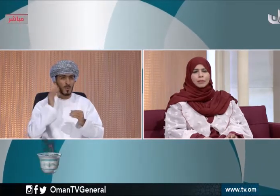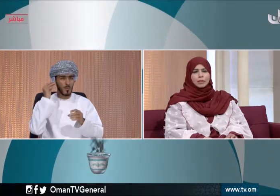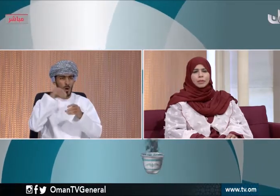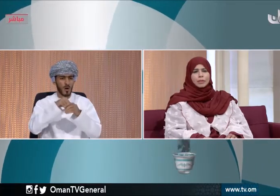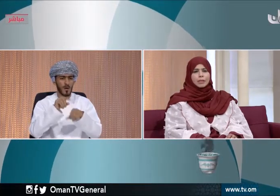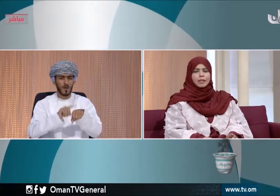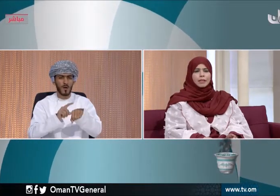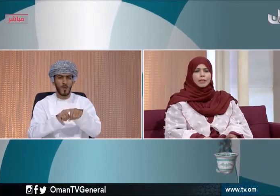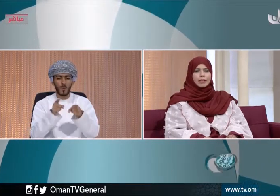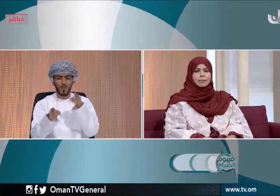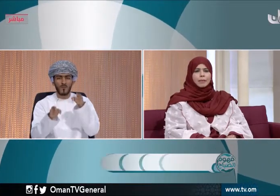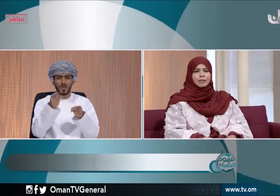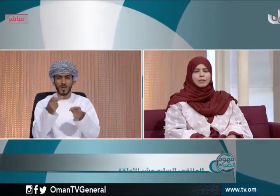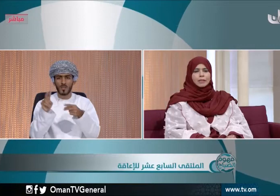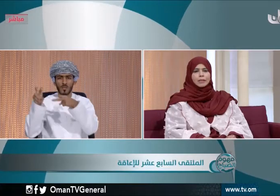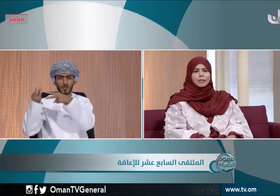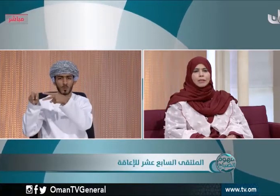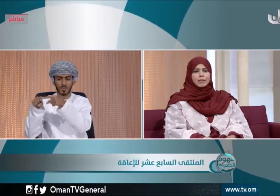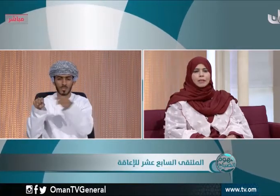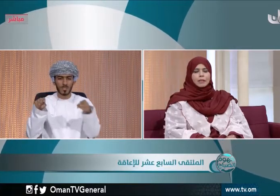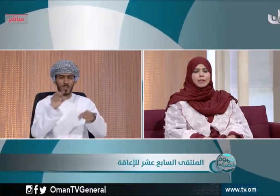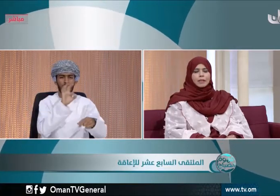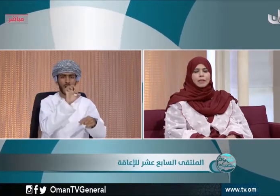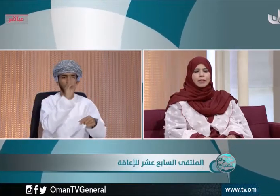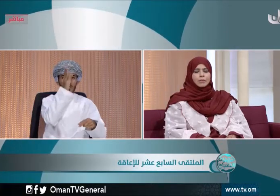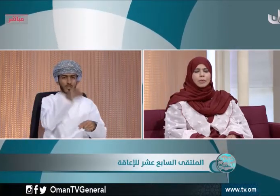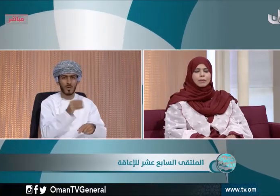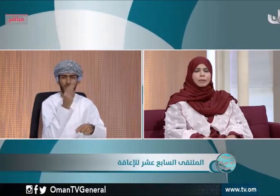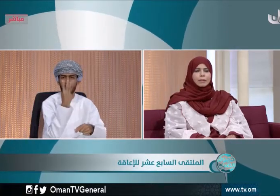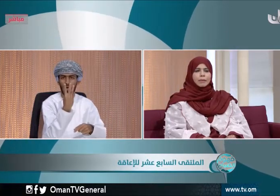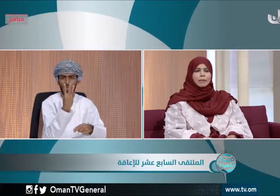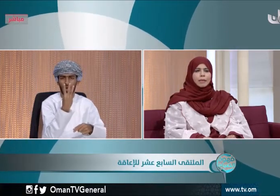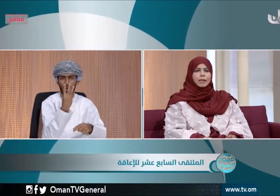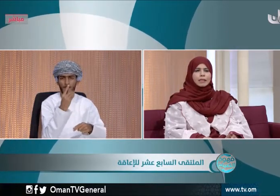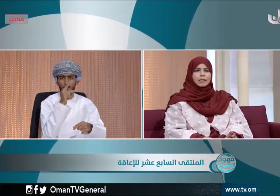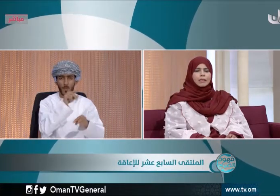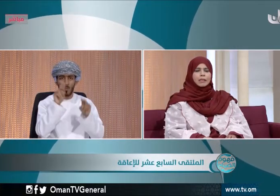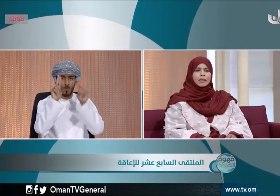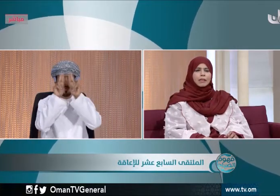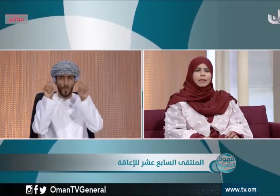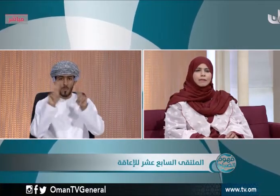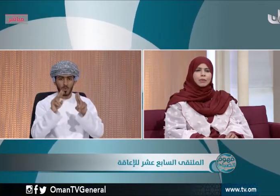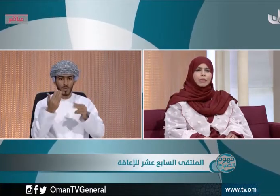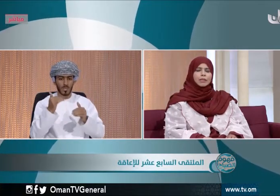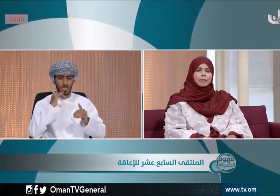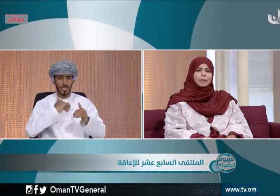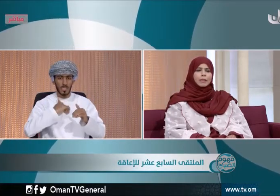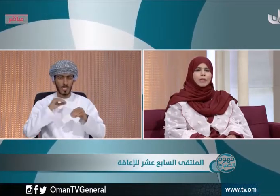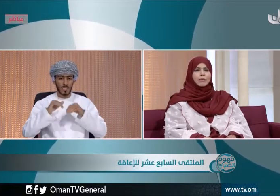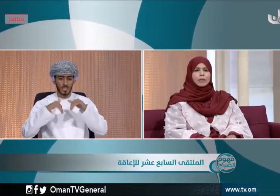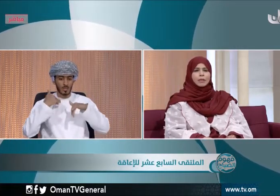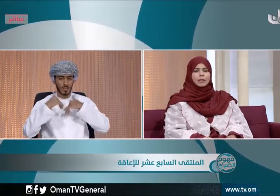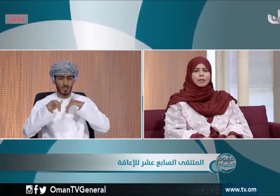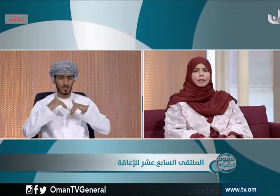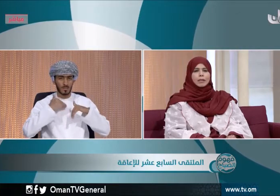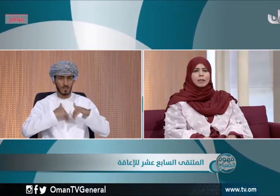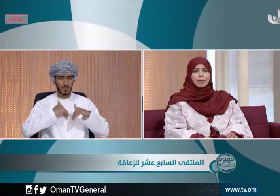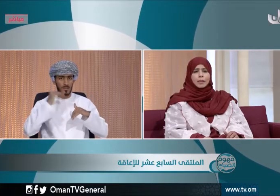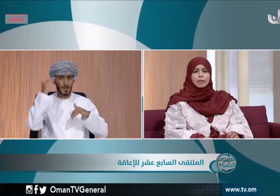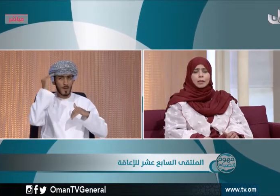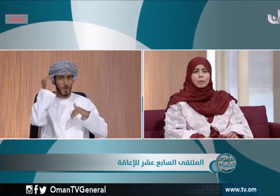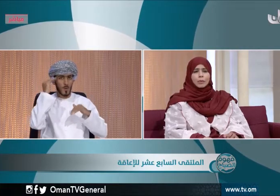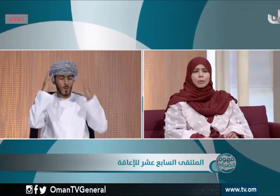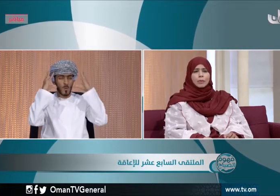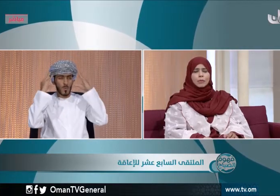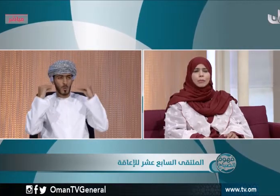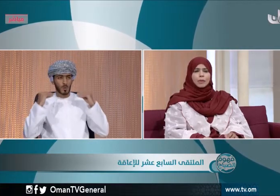من 28 إلى 30 مارس. كان عنوان المؤتمر بالاستقرار النفسي والاجتماعي لذوي الإعاقة،